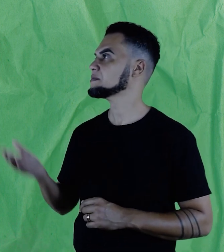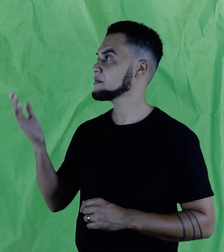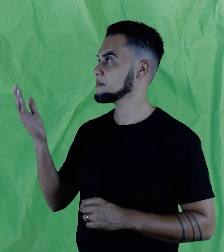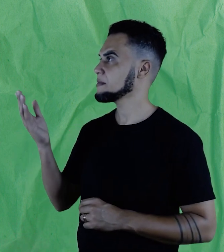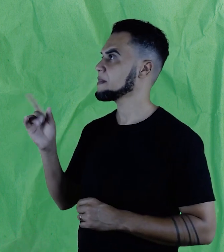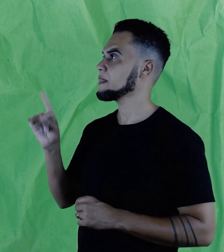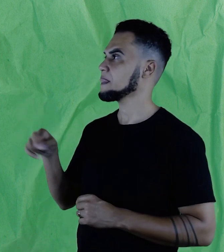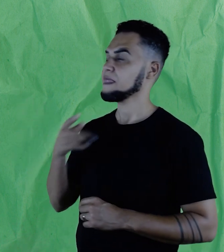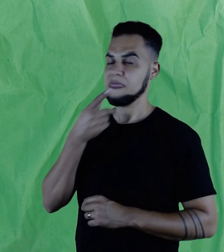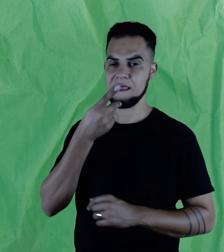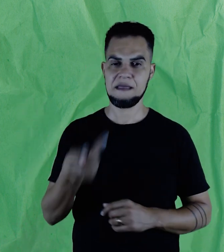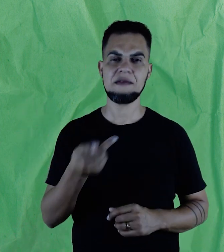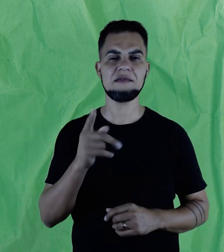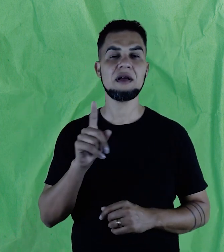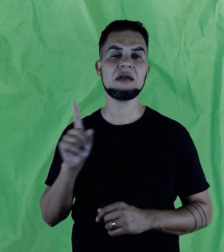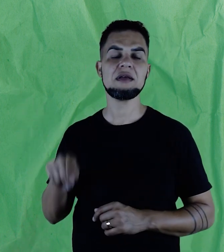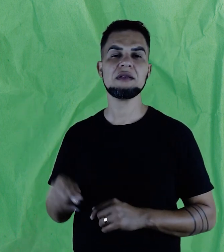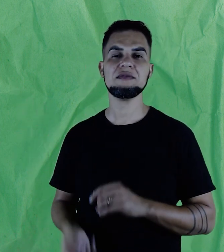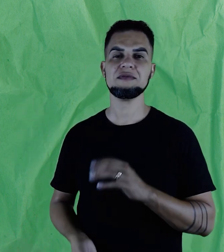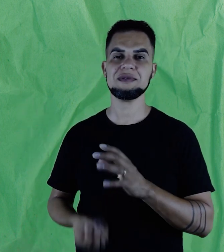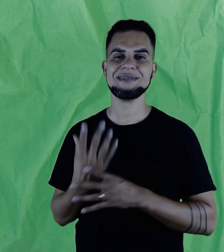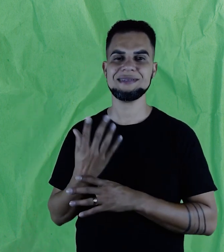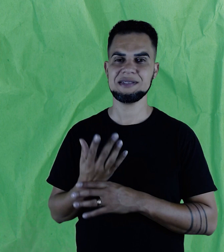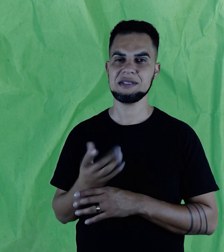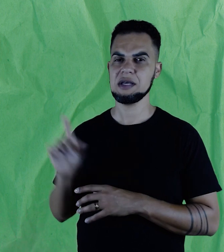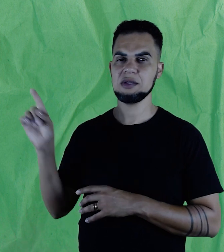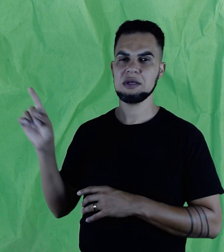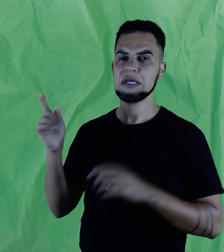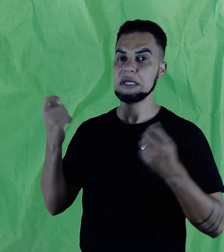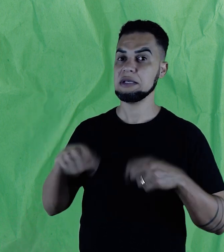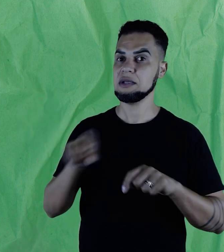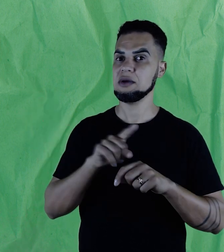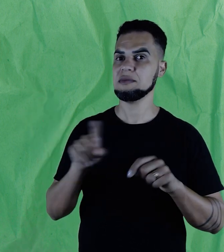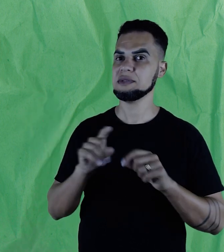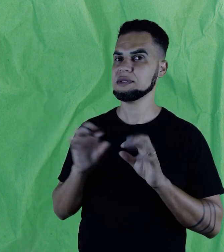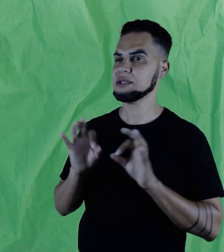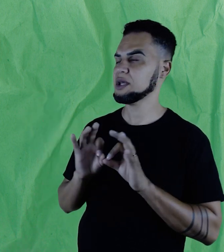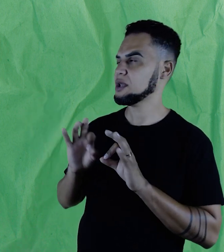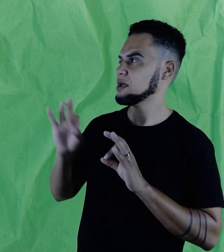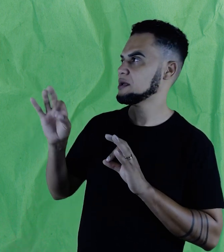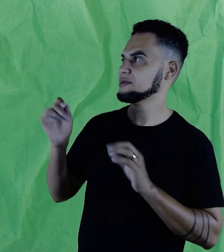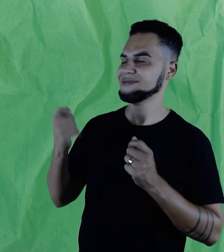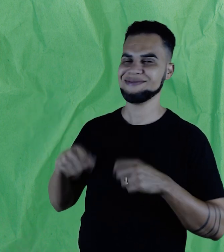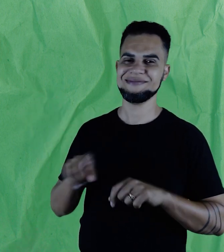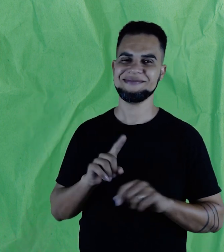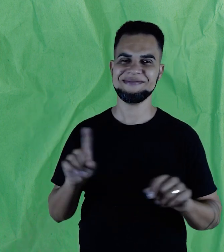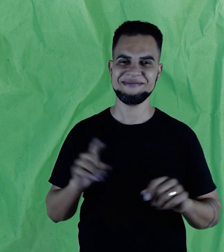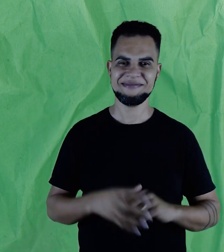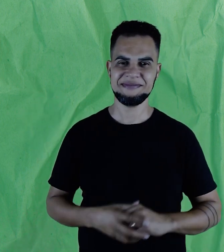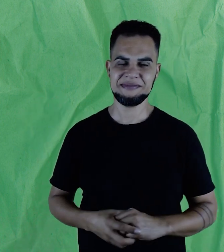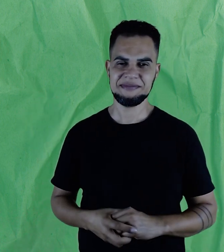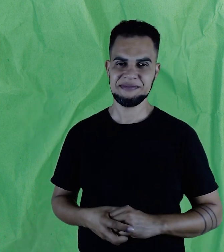aqui, eu vou falar que ele foi criado aqui, não precisa ser tão longe assim,